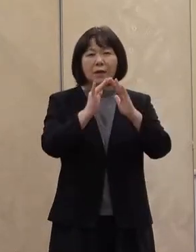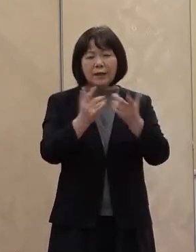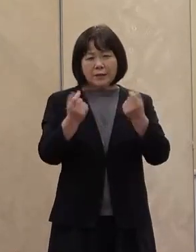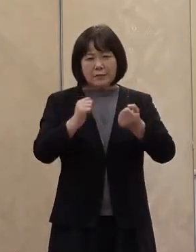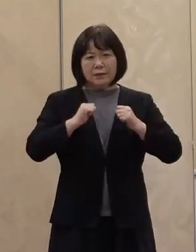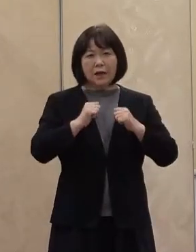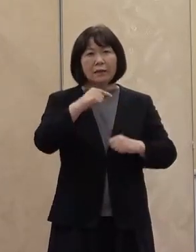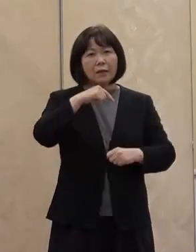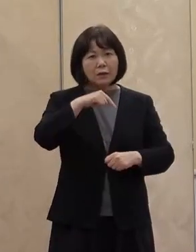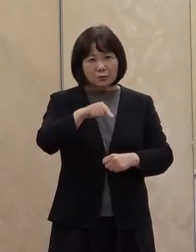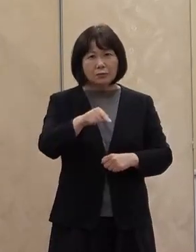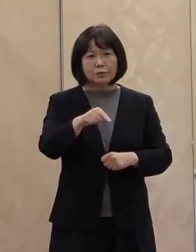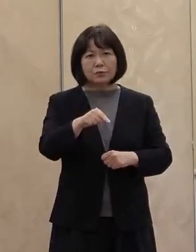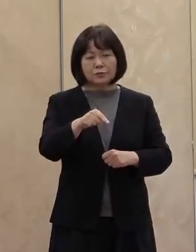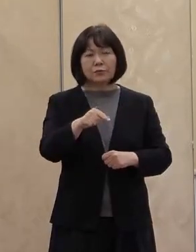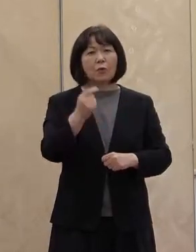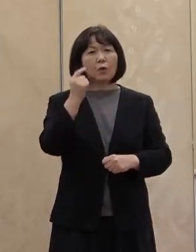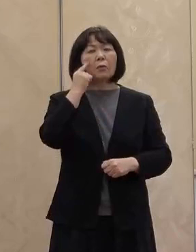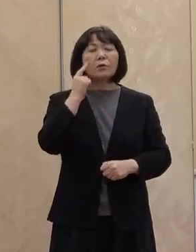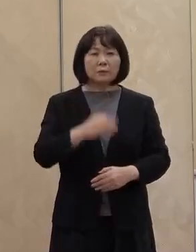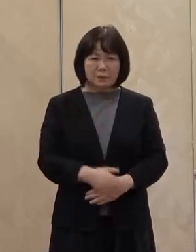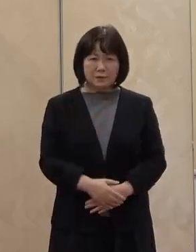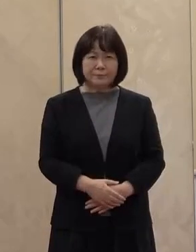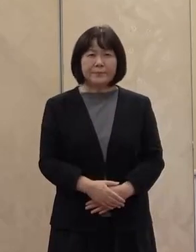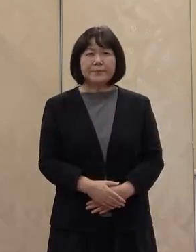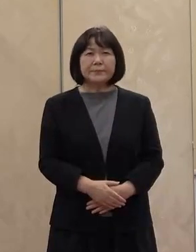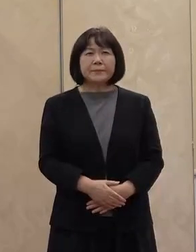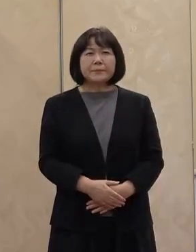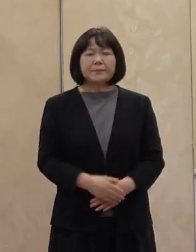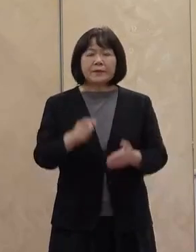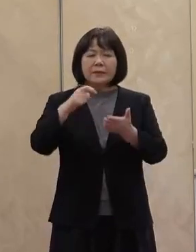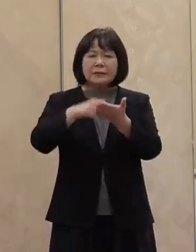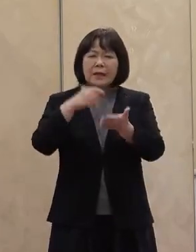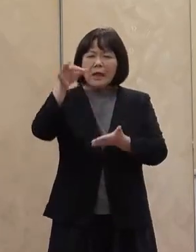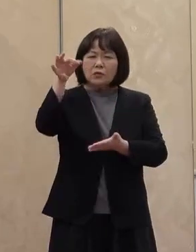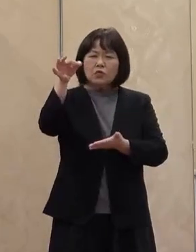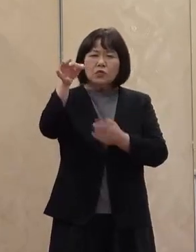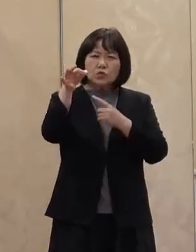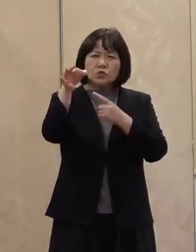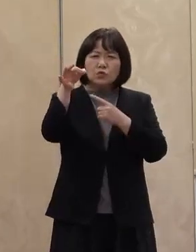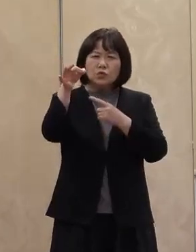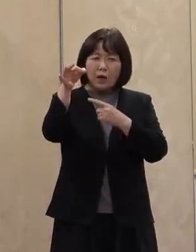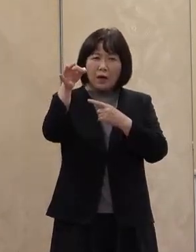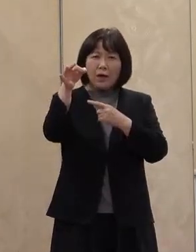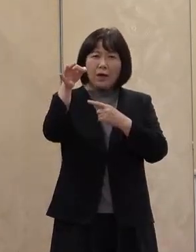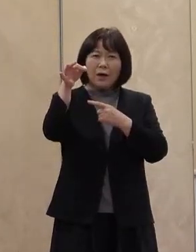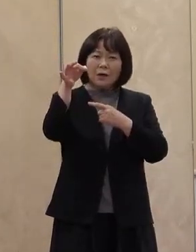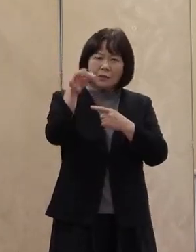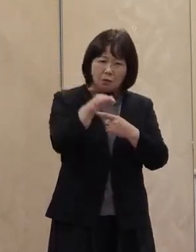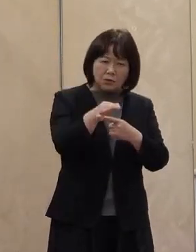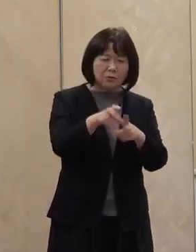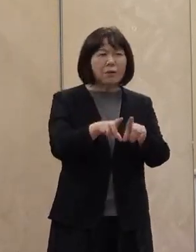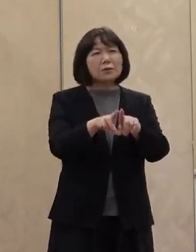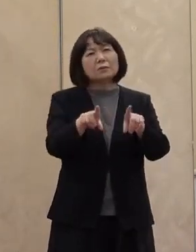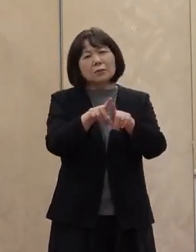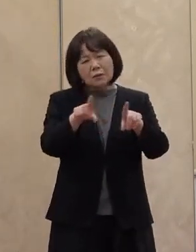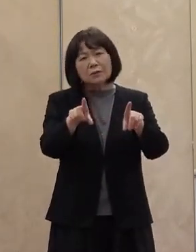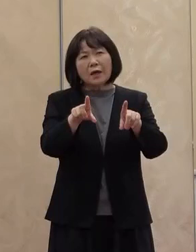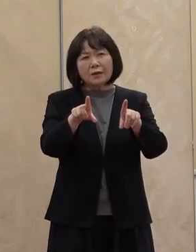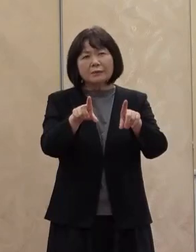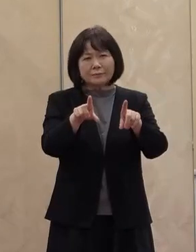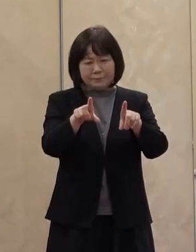していくということになるだろうと思っています。税収はこれは当然やっぱり減少するだろうなという